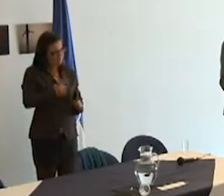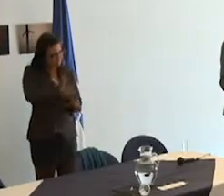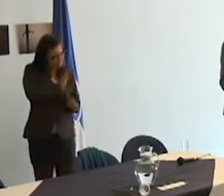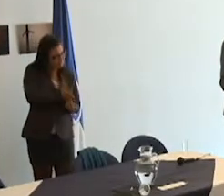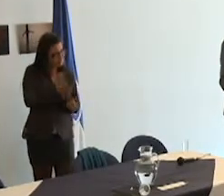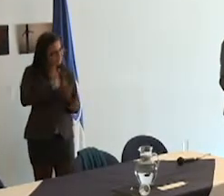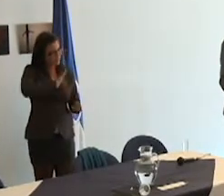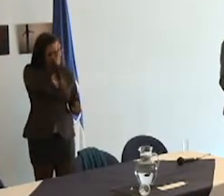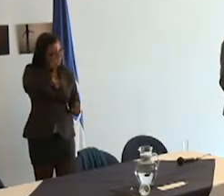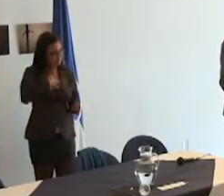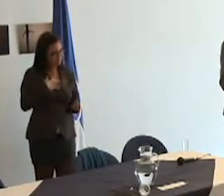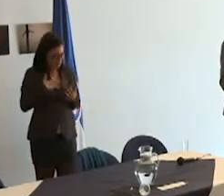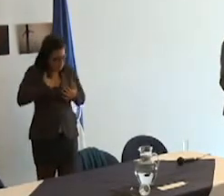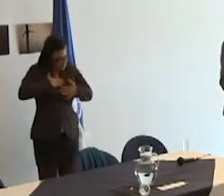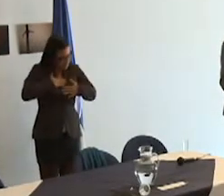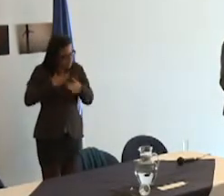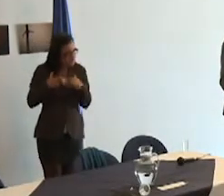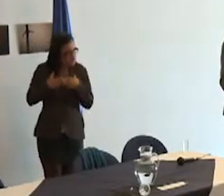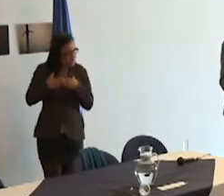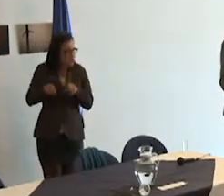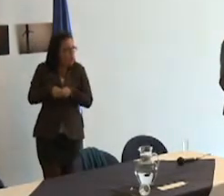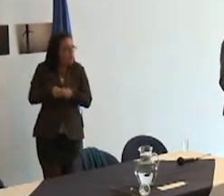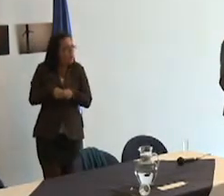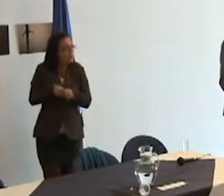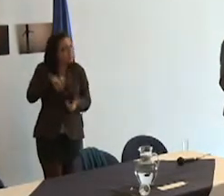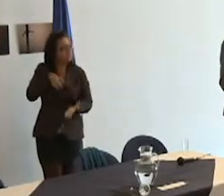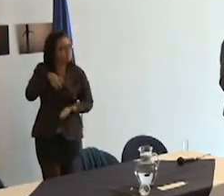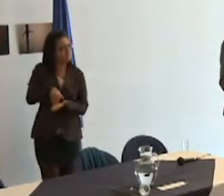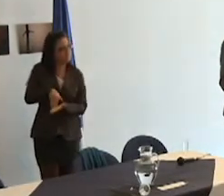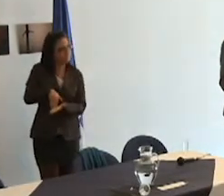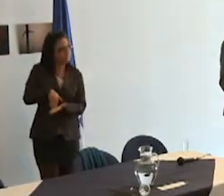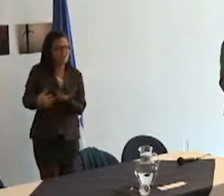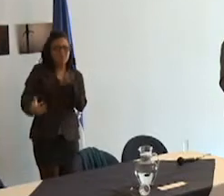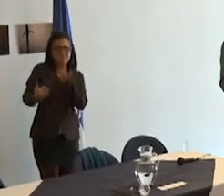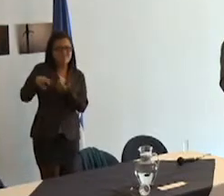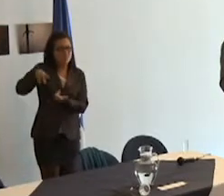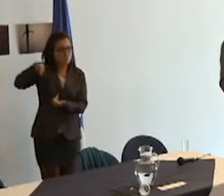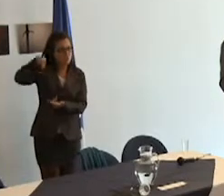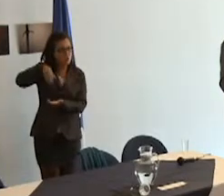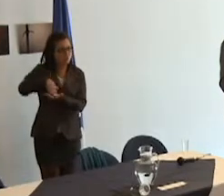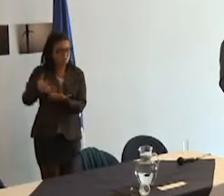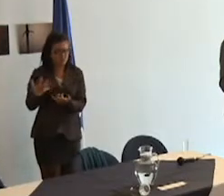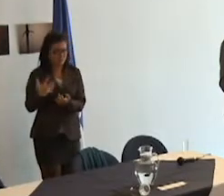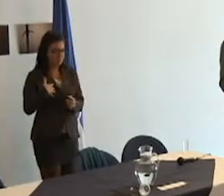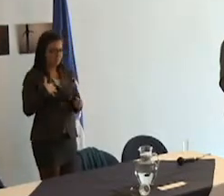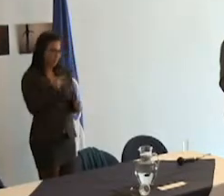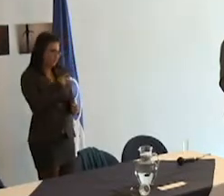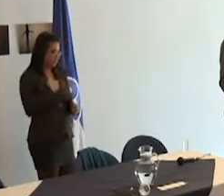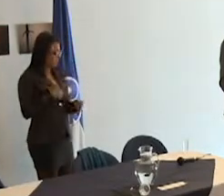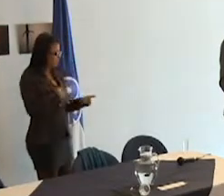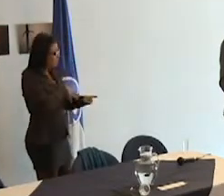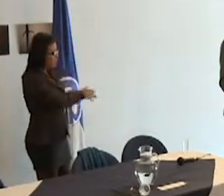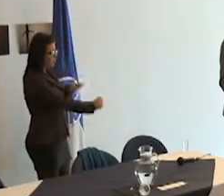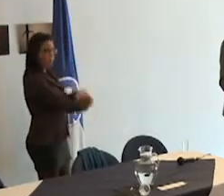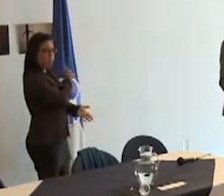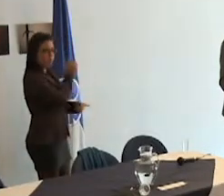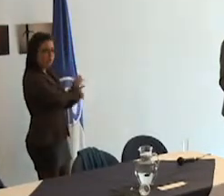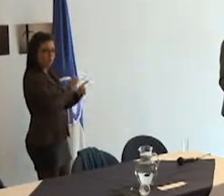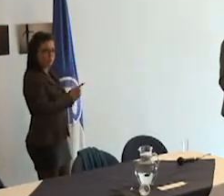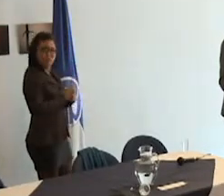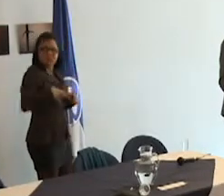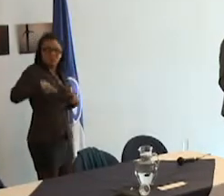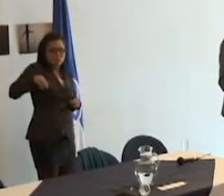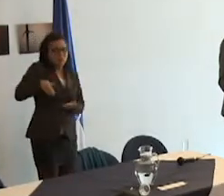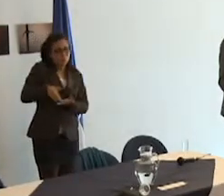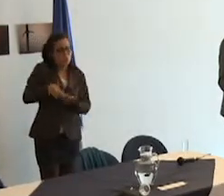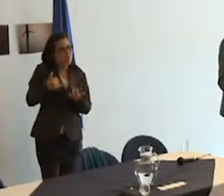su religión, como una manera de luchar frente a la intención de borrar sus apuestas culturales. Lo que hoy vemos